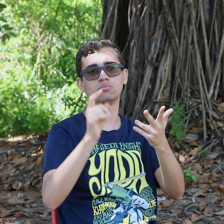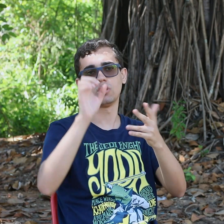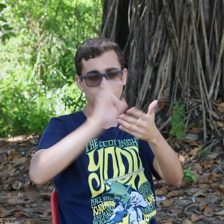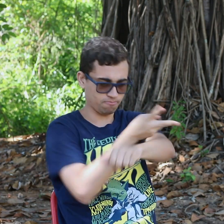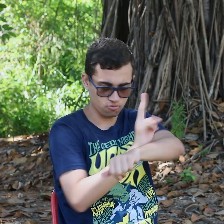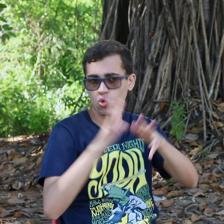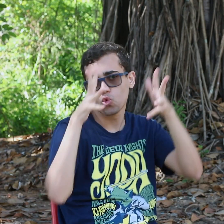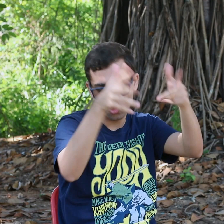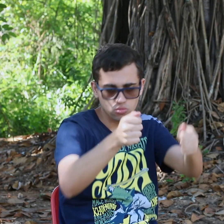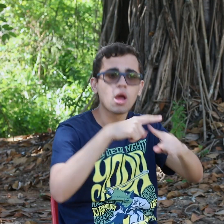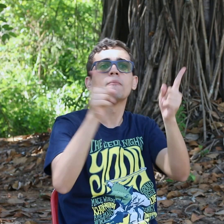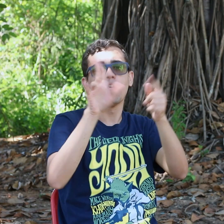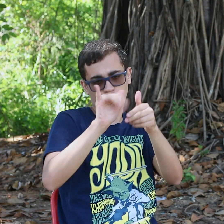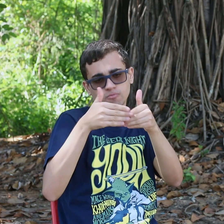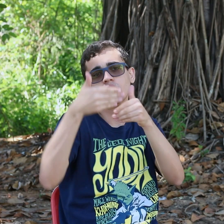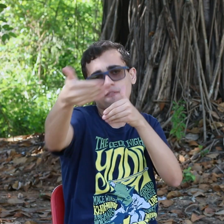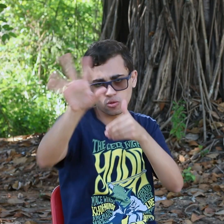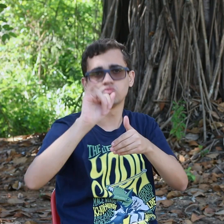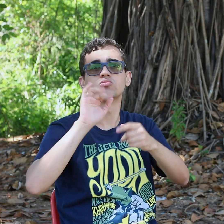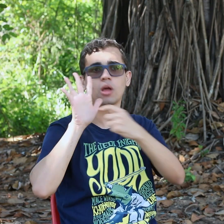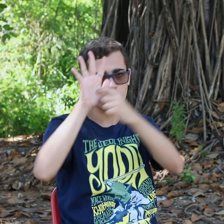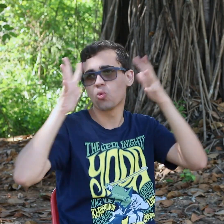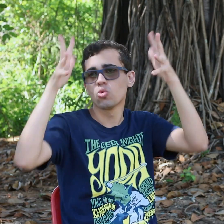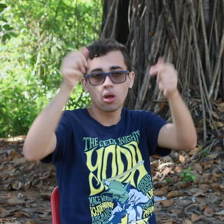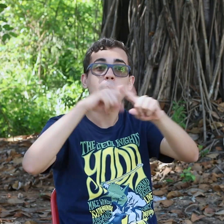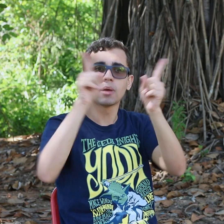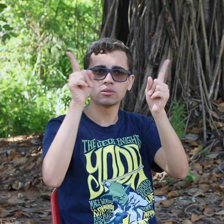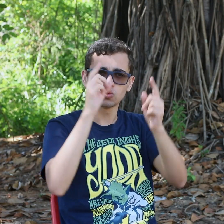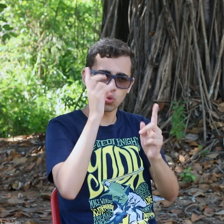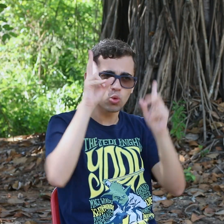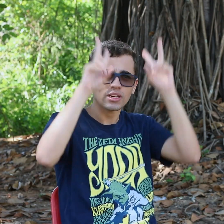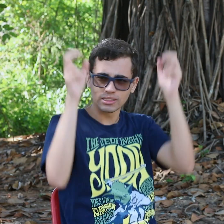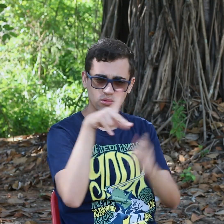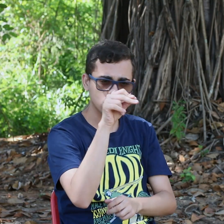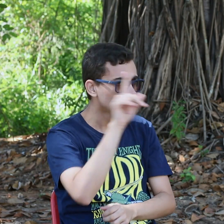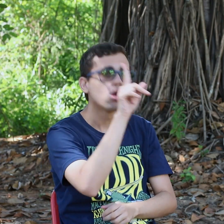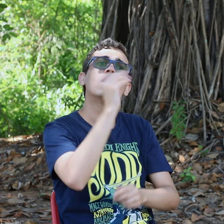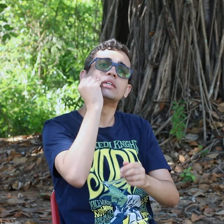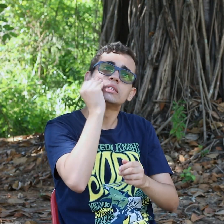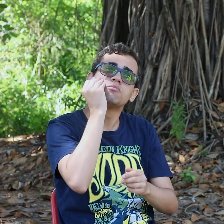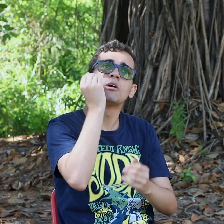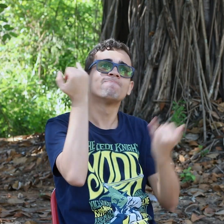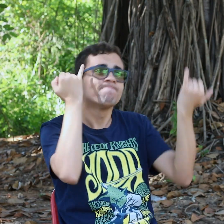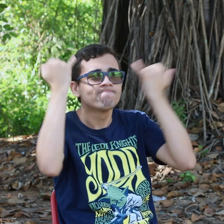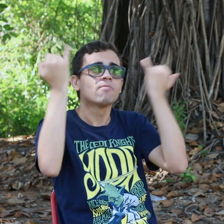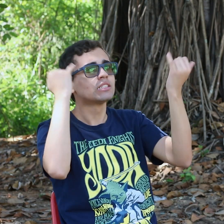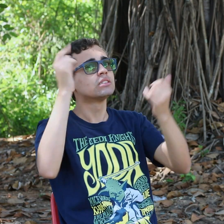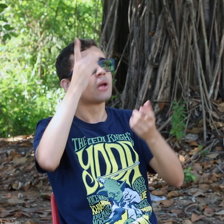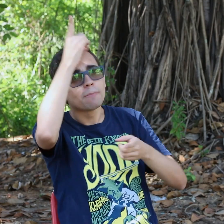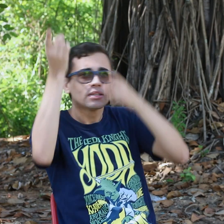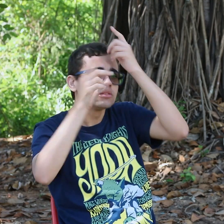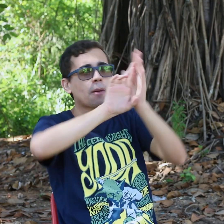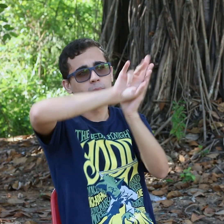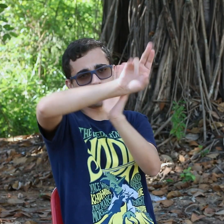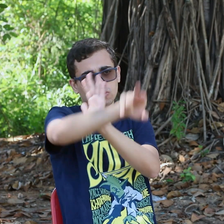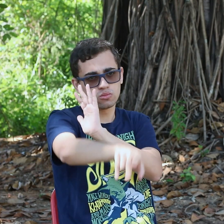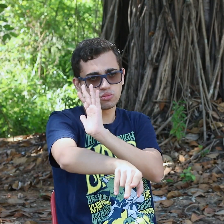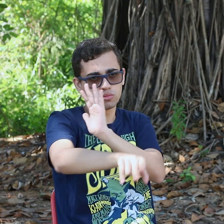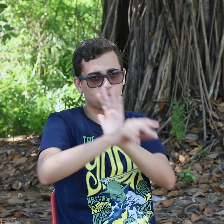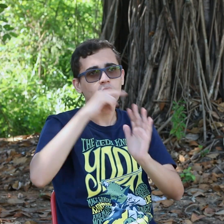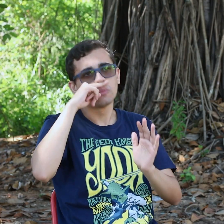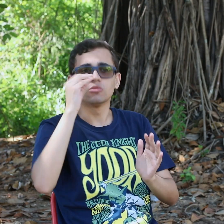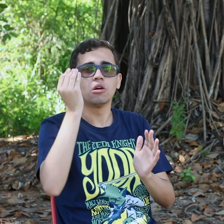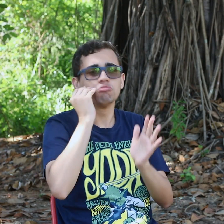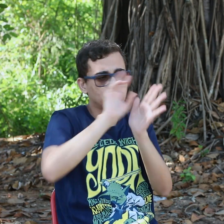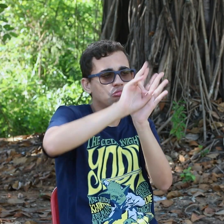na Unifaminas, como eu citei, no IFE, em Viçosa, e mais para frente a gente vai ter oportunidade de ocupar mais espaço. Só do Chaves?